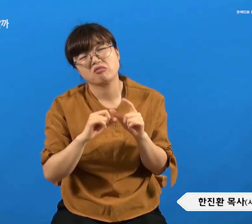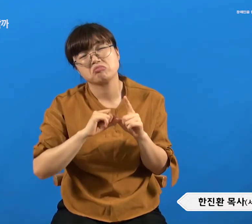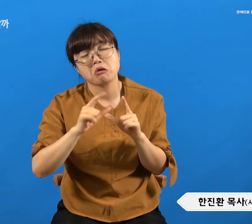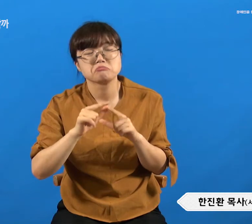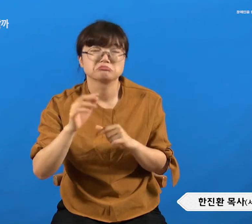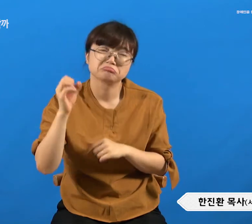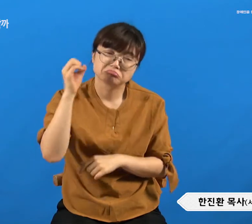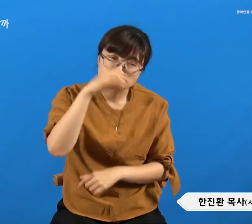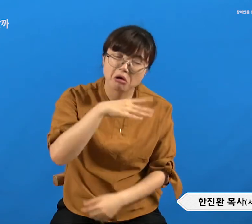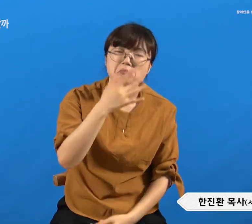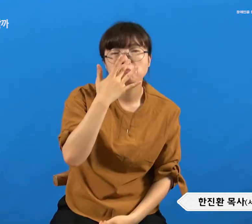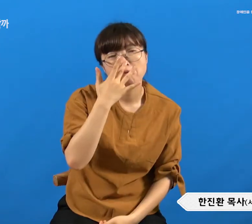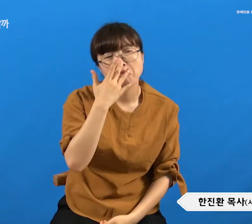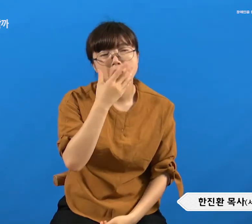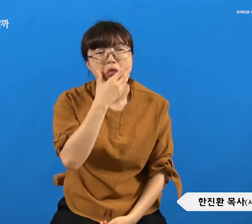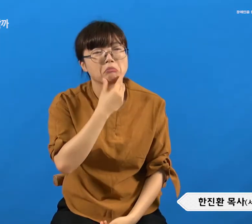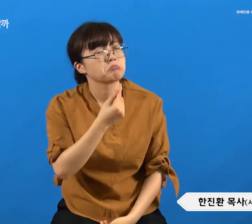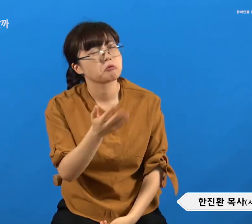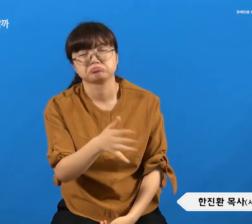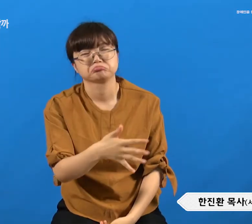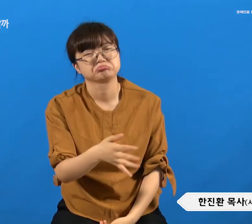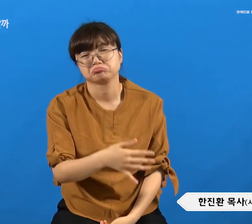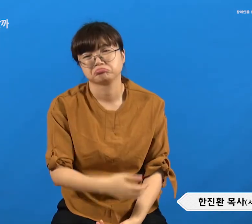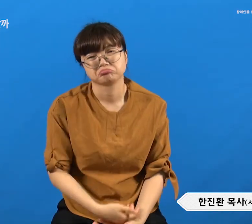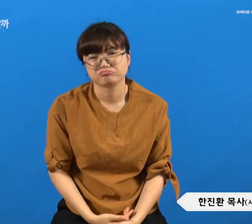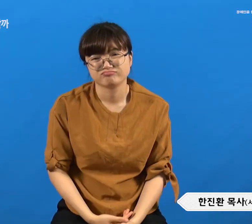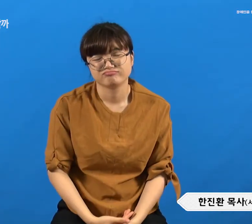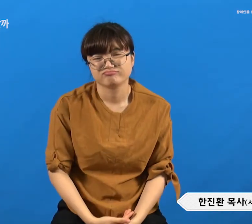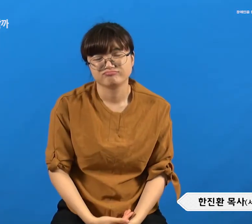대개가 다 별로 행복하지 못하다고 합니다.